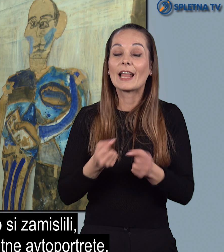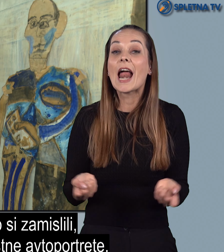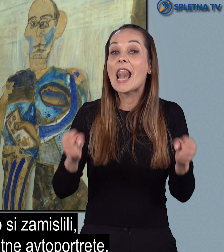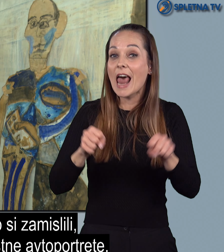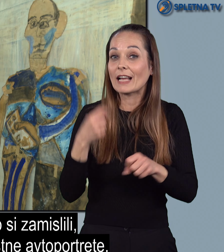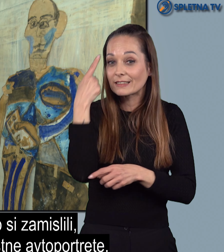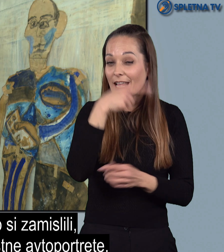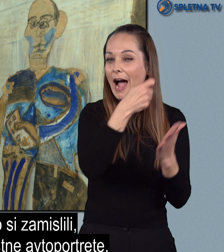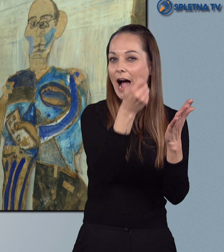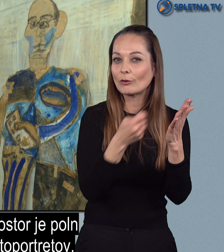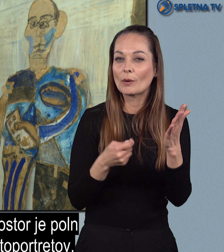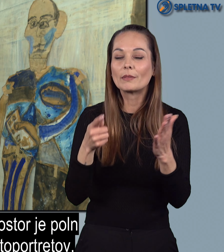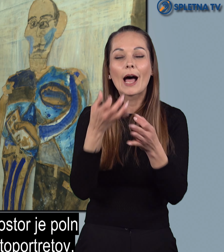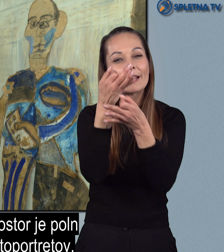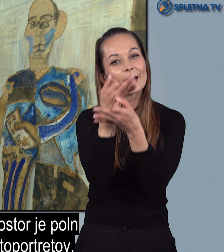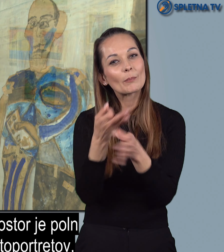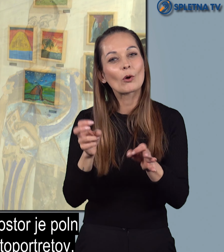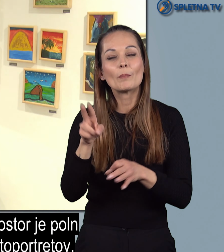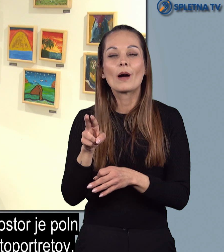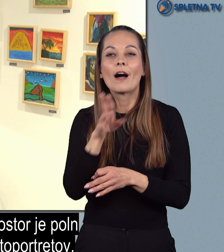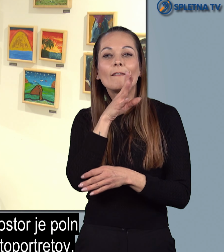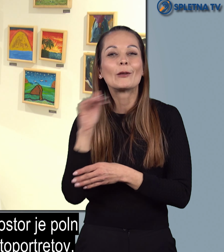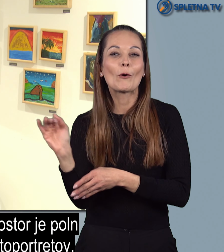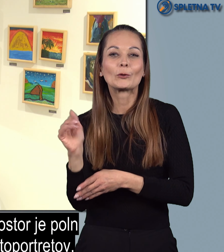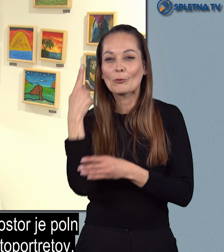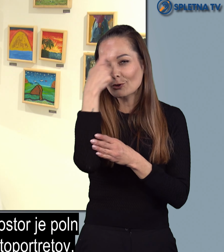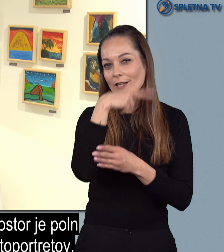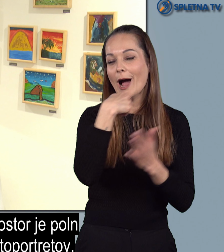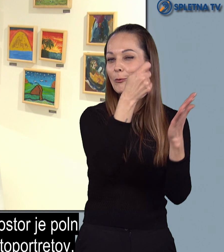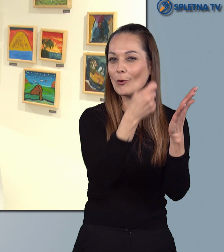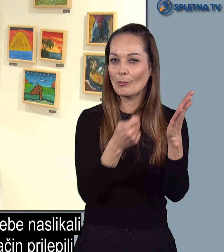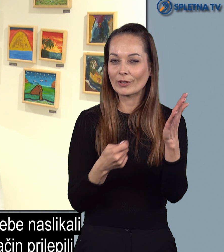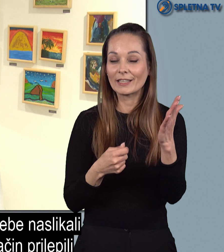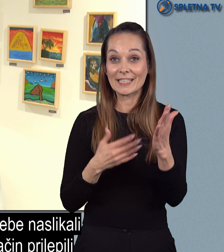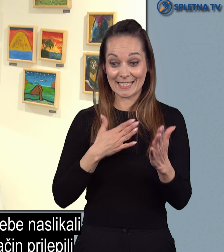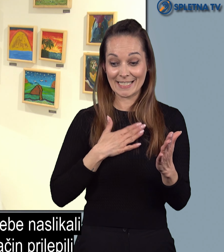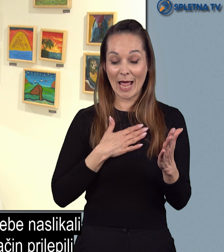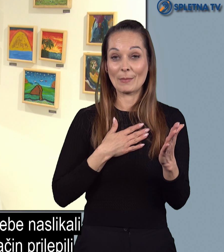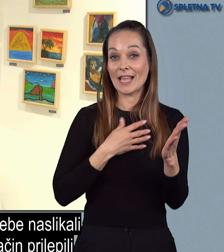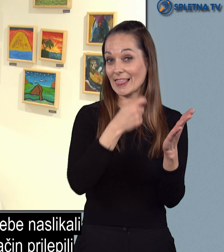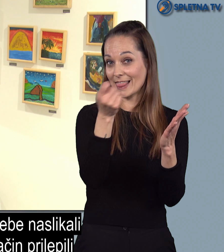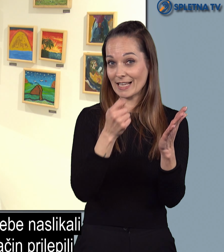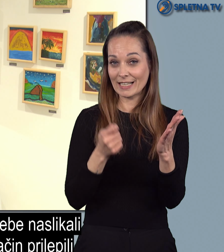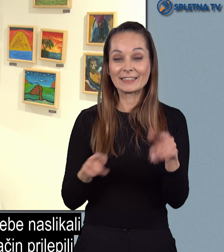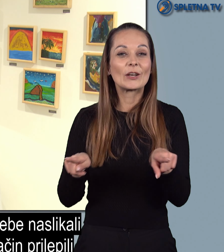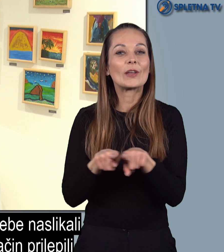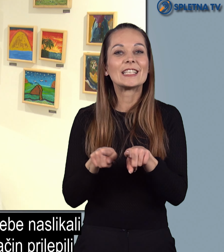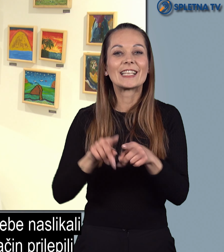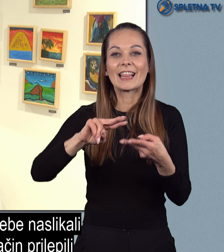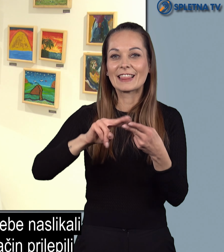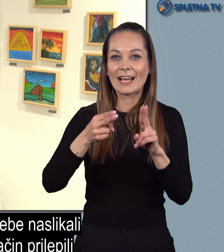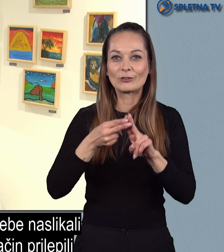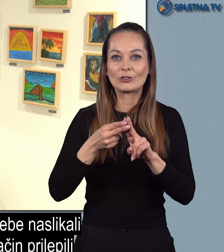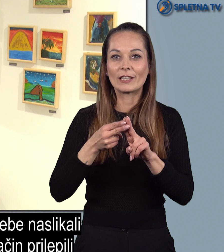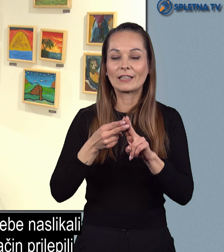lastne avtoportrete. In ta cel prostor je poln otroških avtoportretov, ki so sami sebe naslikali in so se na